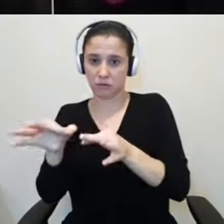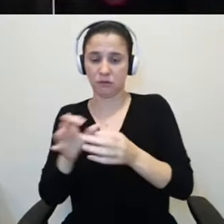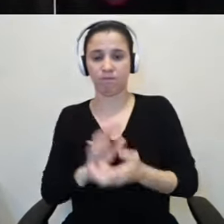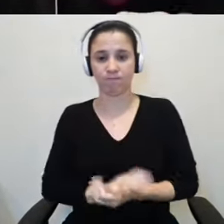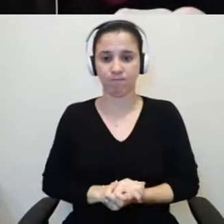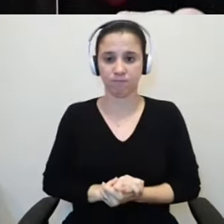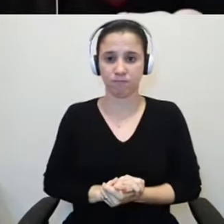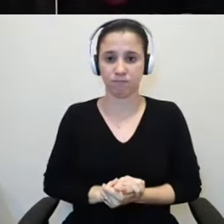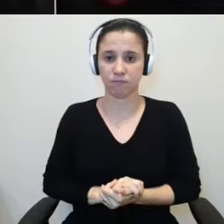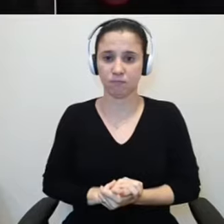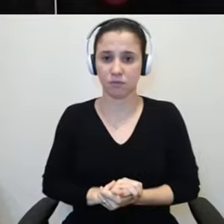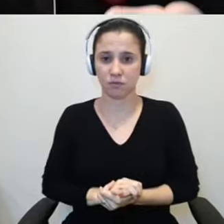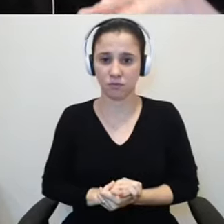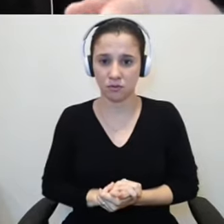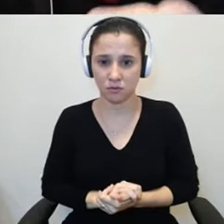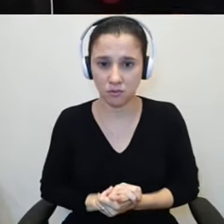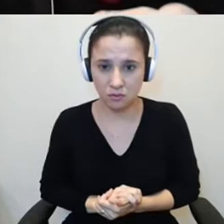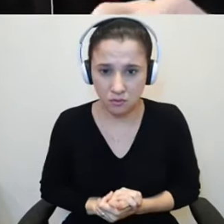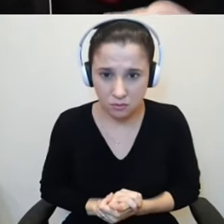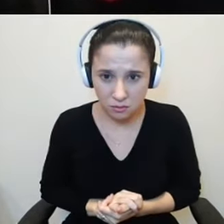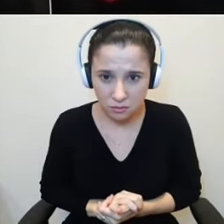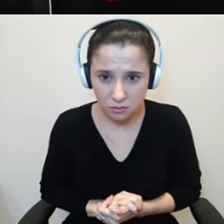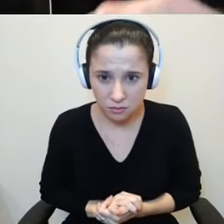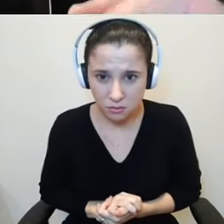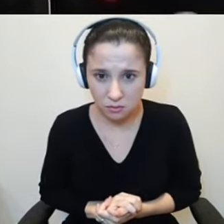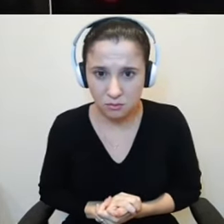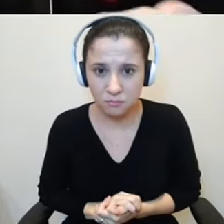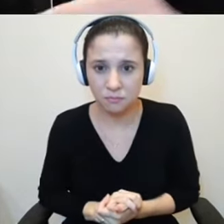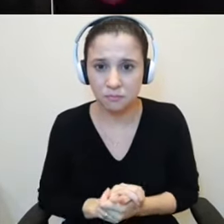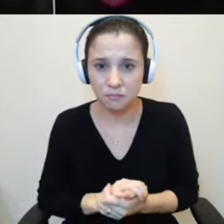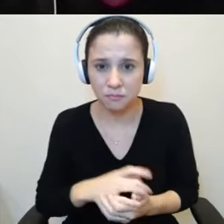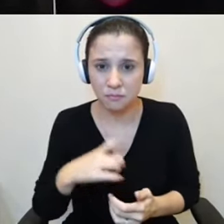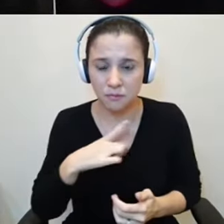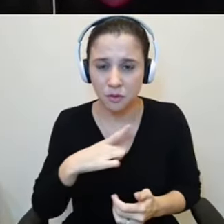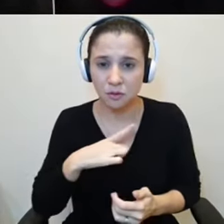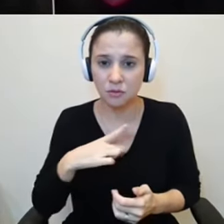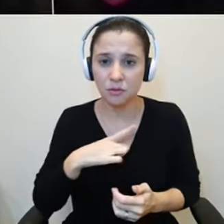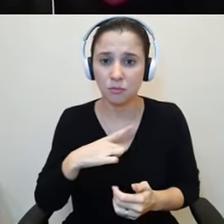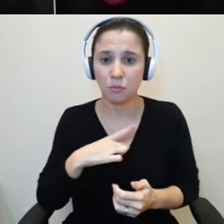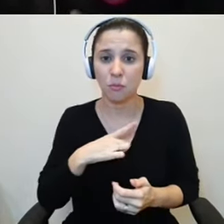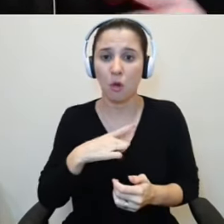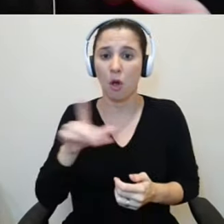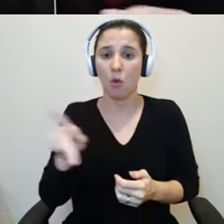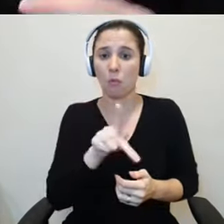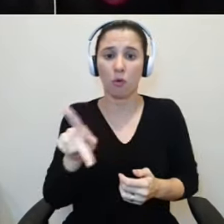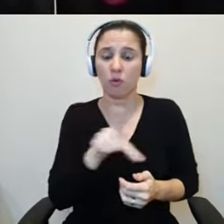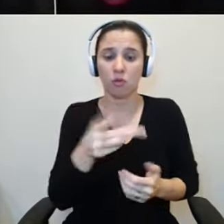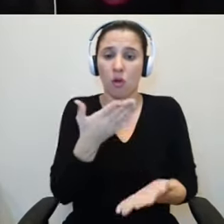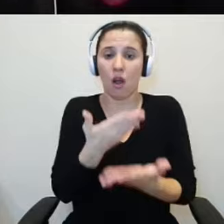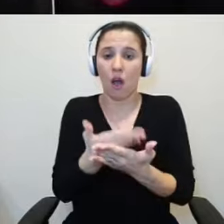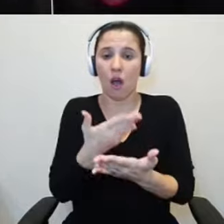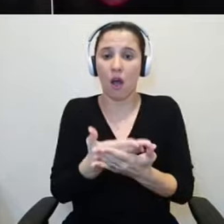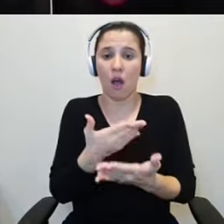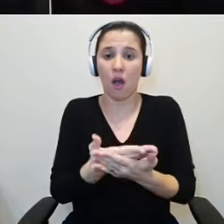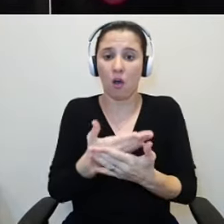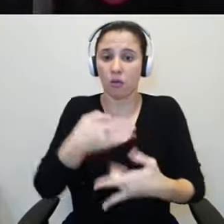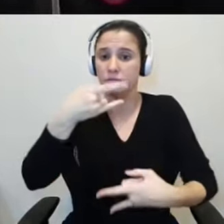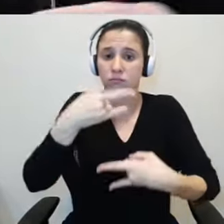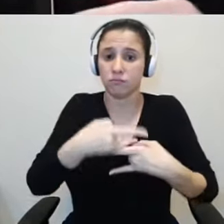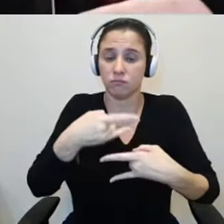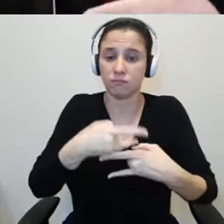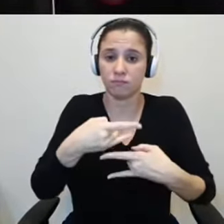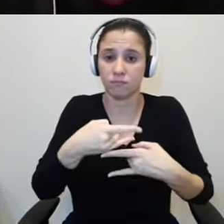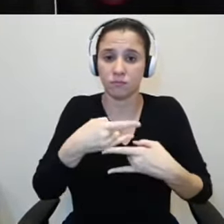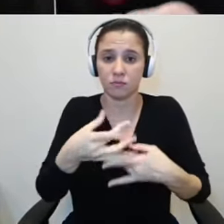que são feitas de maneira, vamos dizer assim, o professor dando aula ao vivo para o estudante. Isso não é feito dessa forma. Então, a